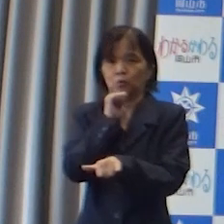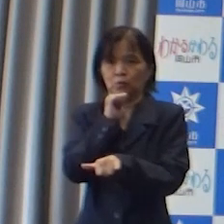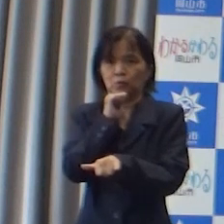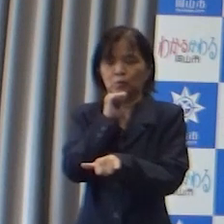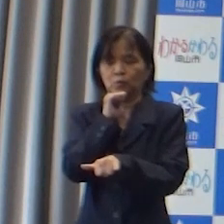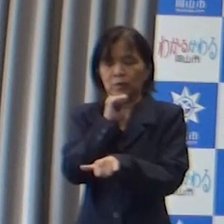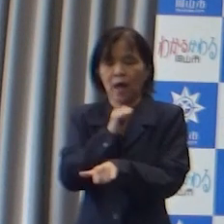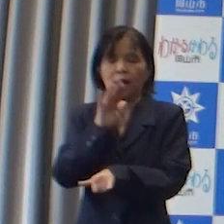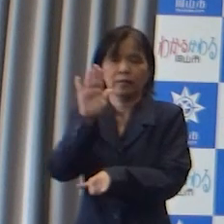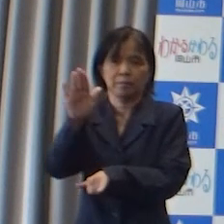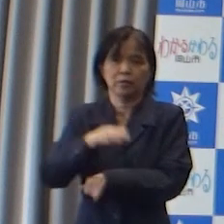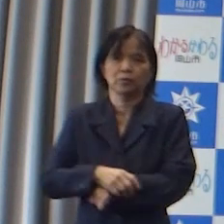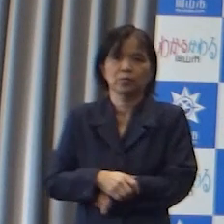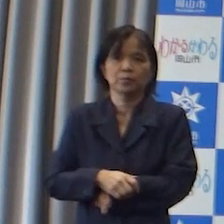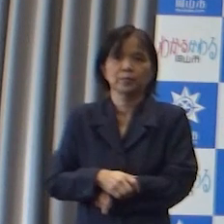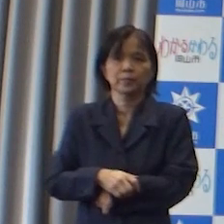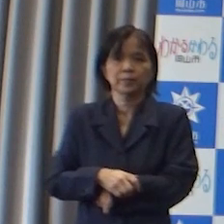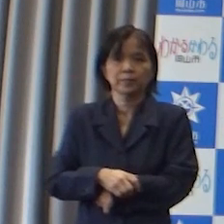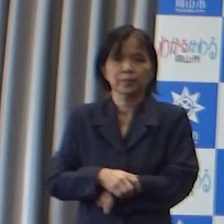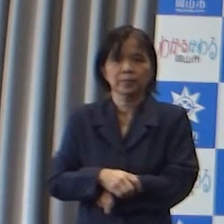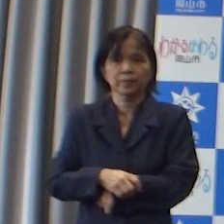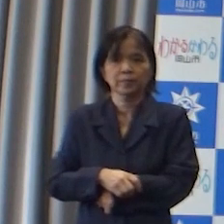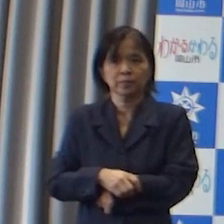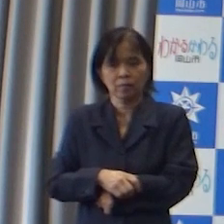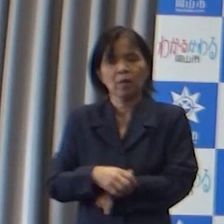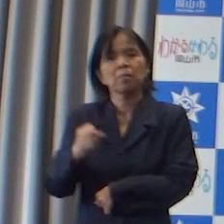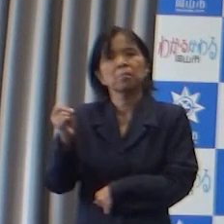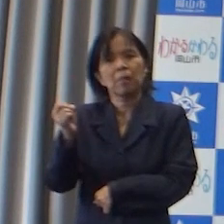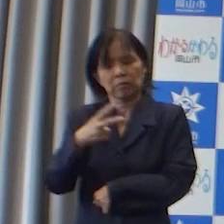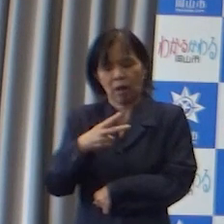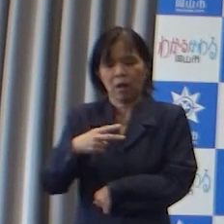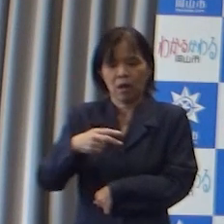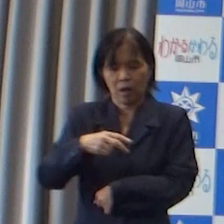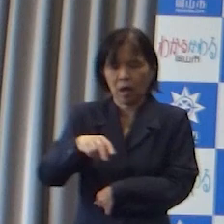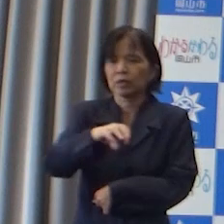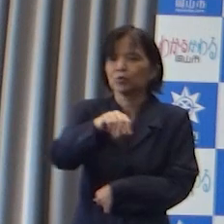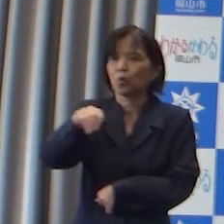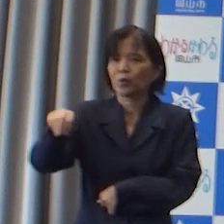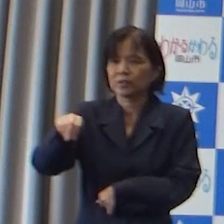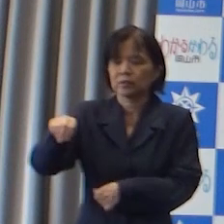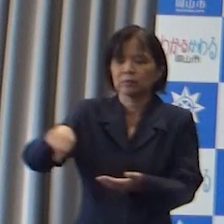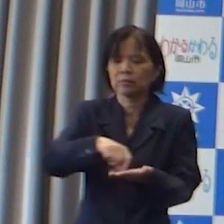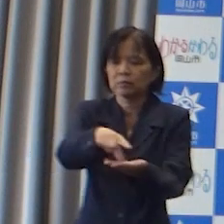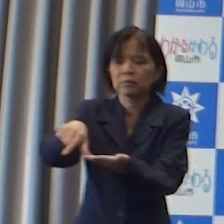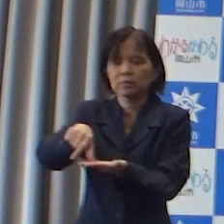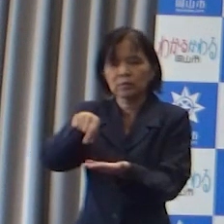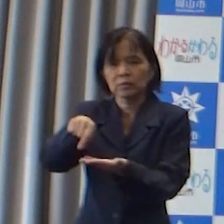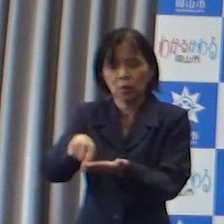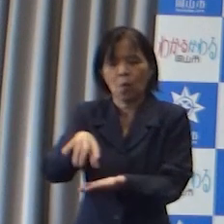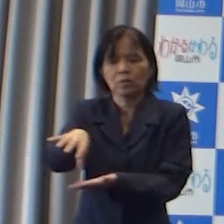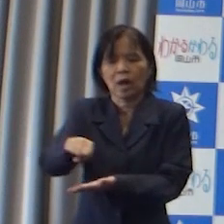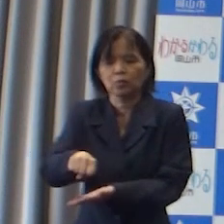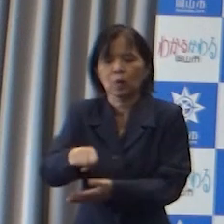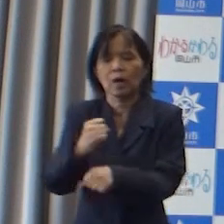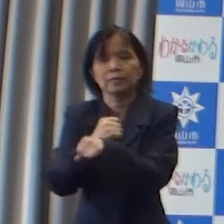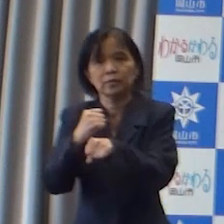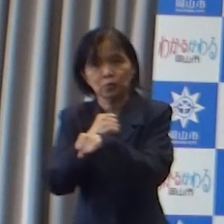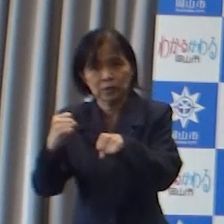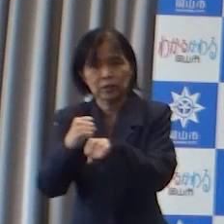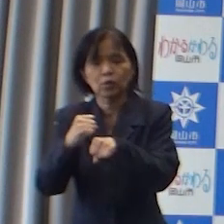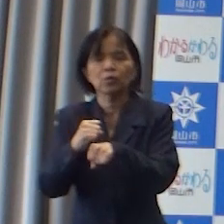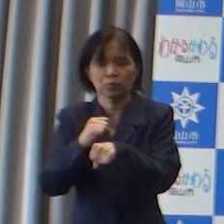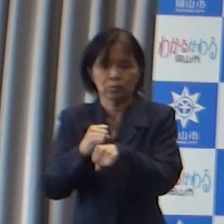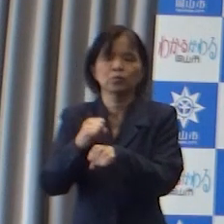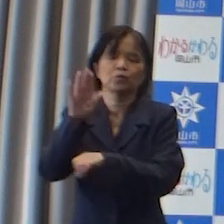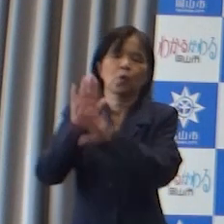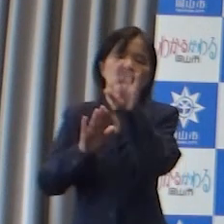ね。それとあと、なかなか企業用地が確保できないっていう問題があ